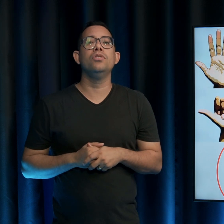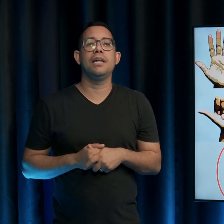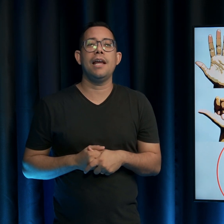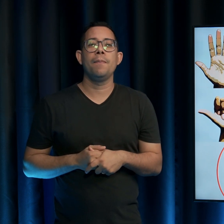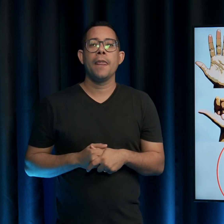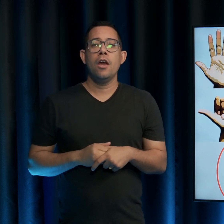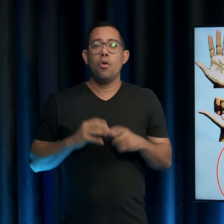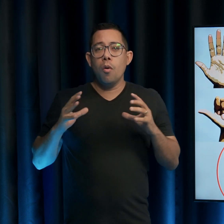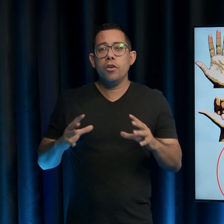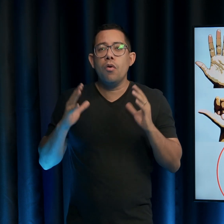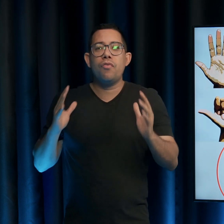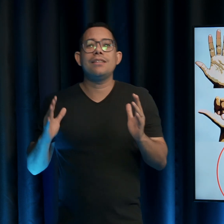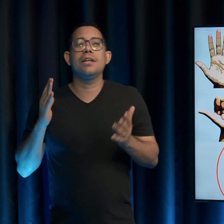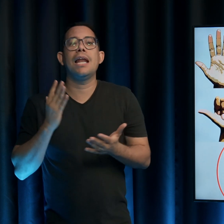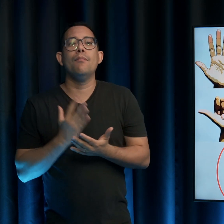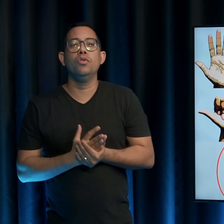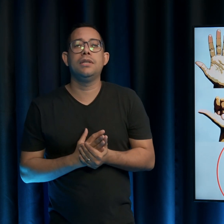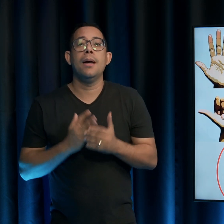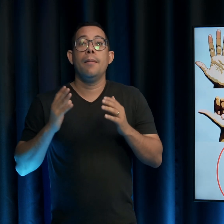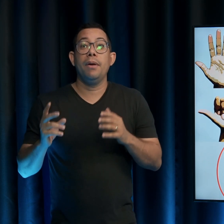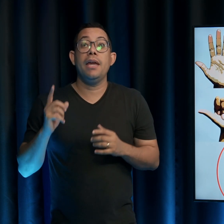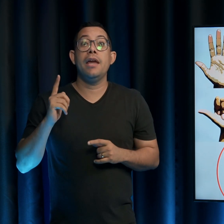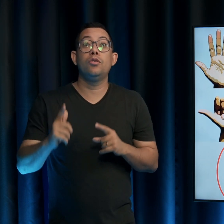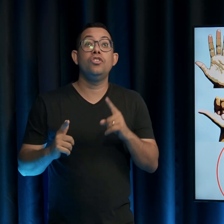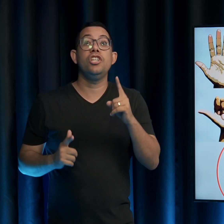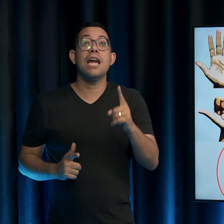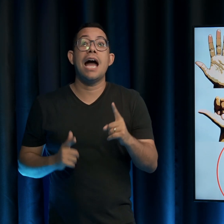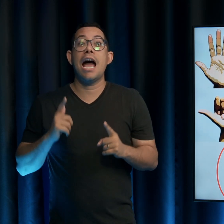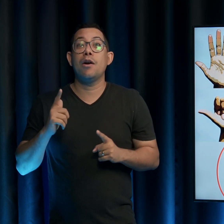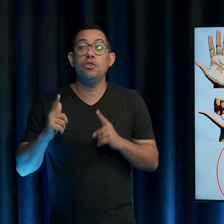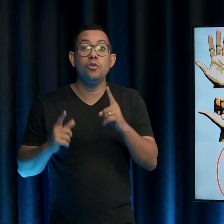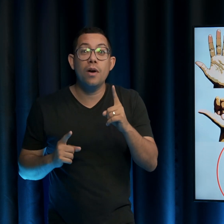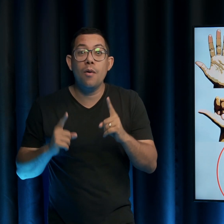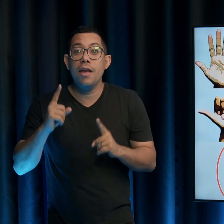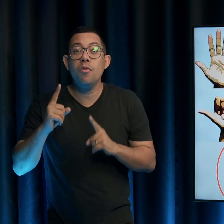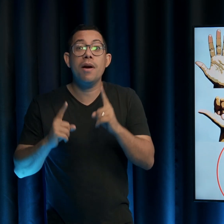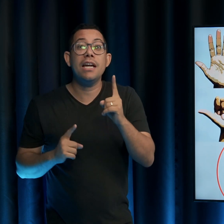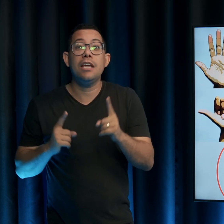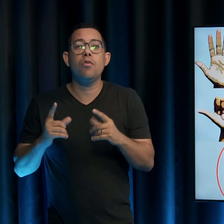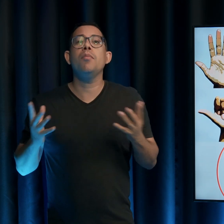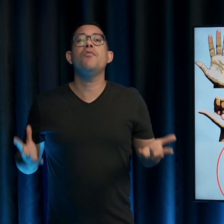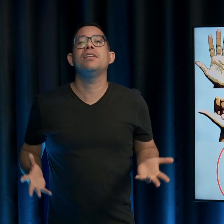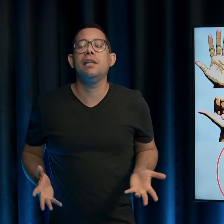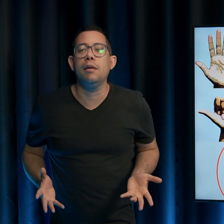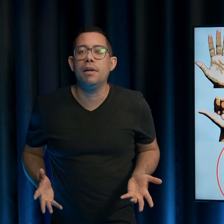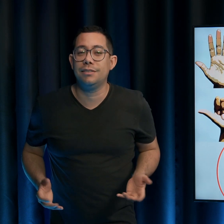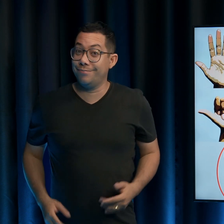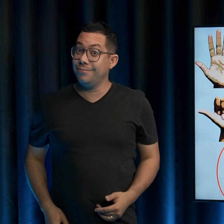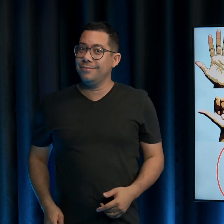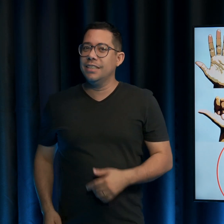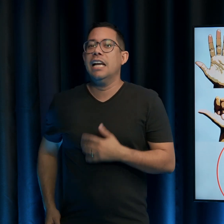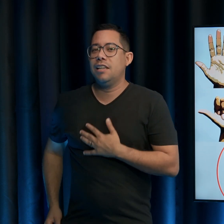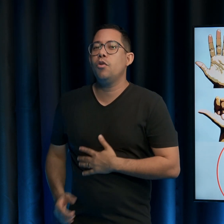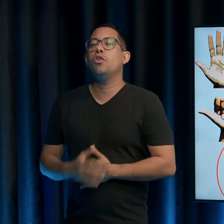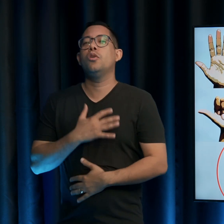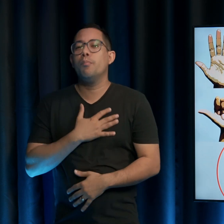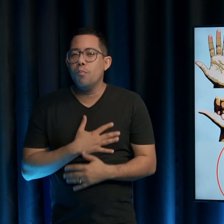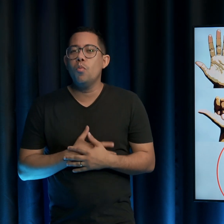né? Como que eu faço aquela música? Pedro, Tiago, João em um barquinho. Como que eu faço em Libras? Você viu que eu sou um